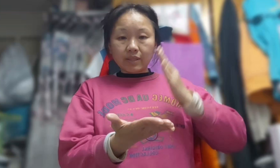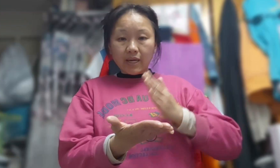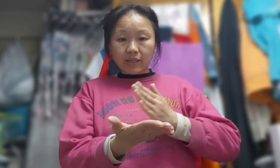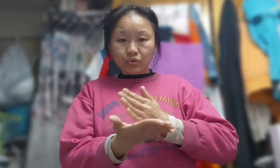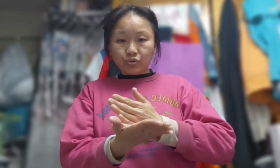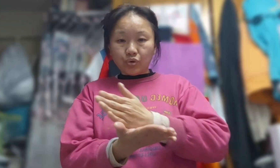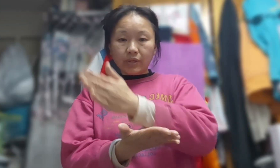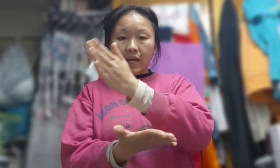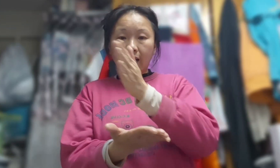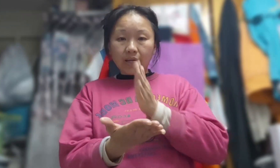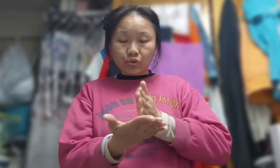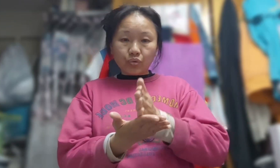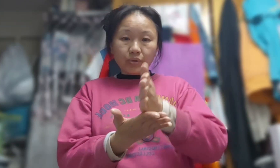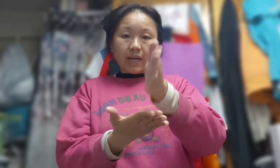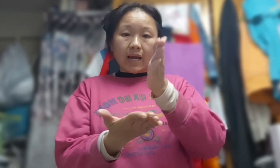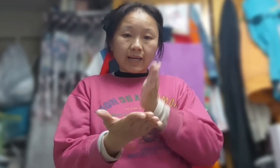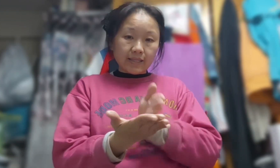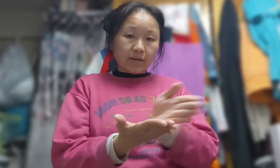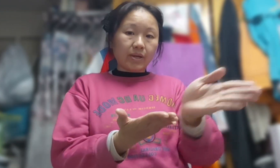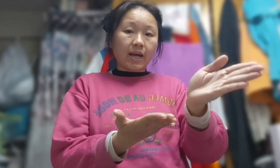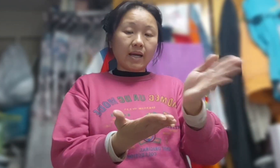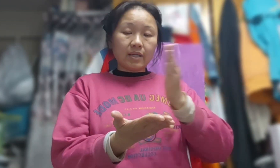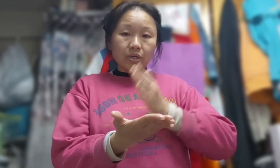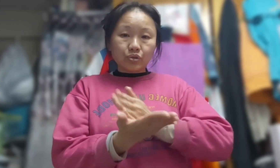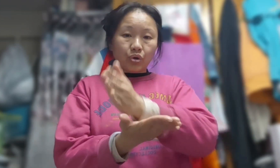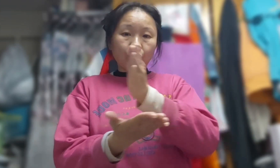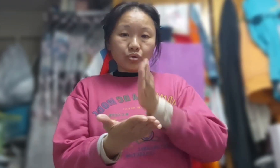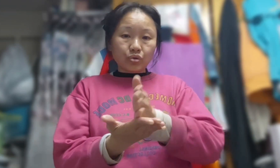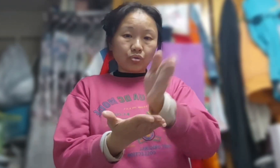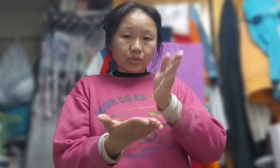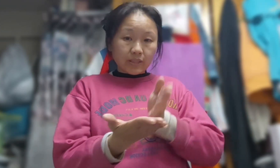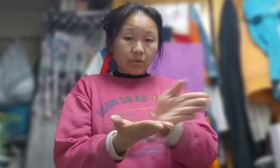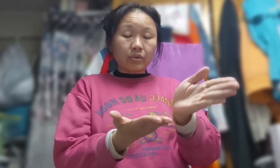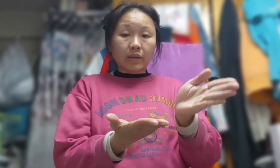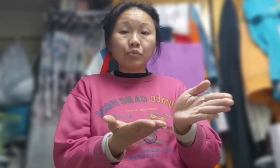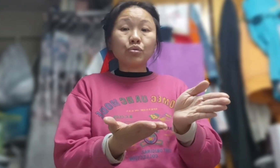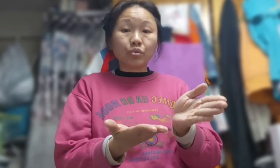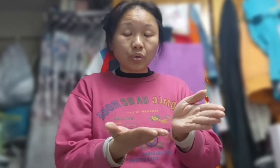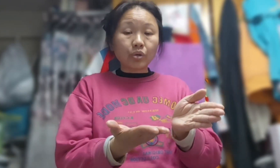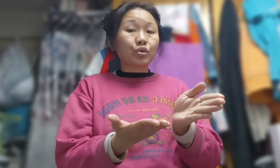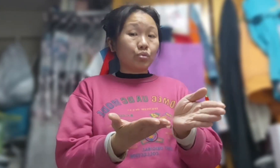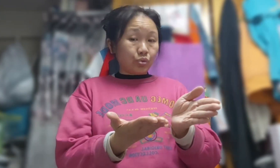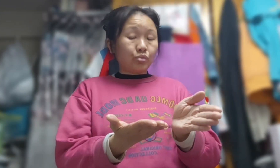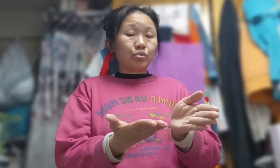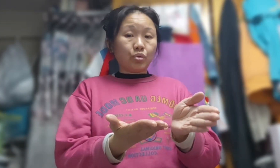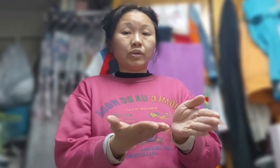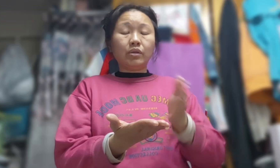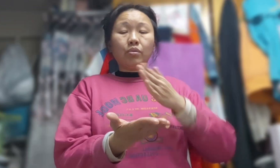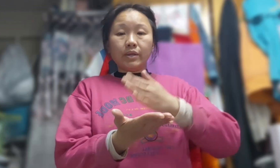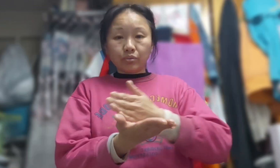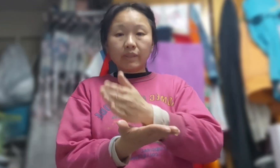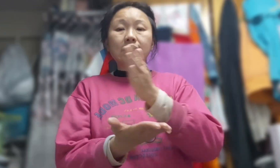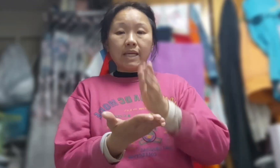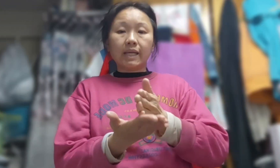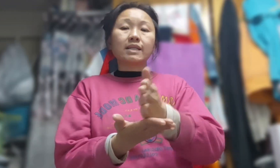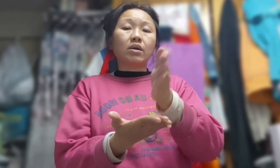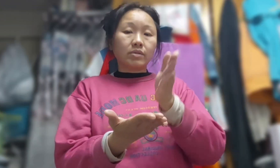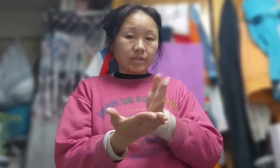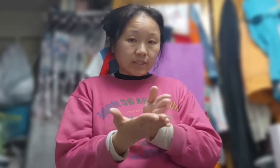係左一下，中一下，右一下，左中右。咁如果做得到咧，做得切嘅，其實我就試